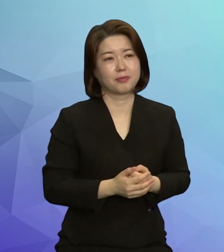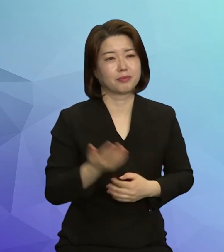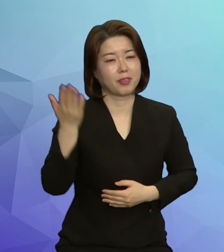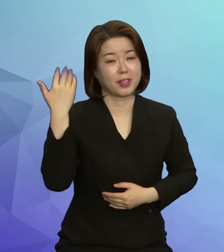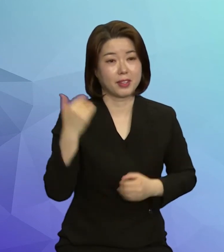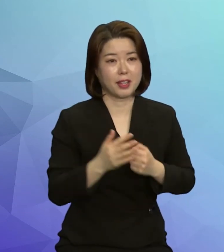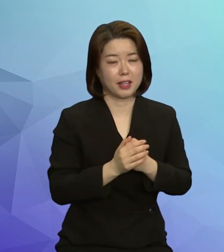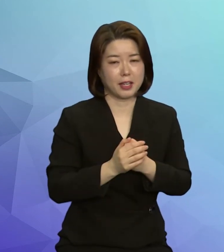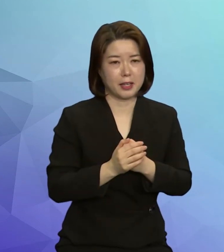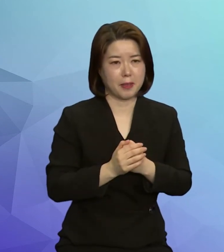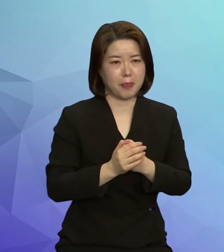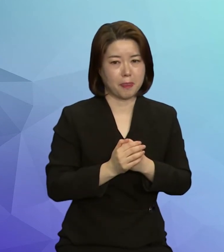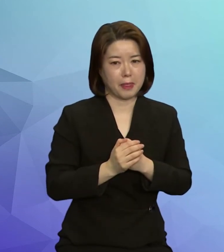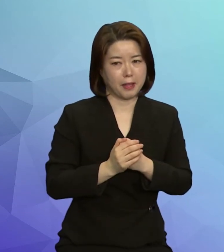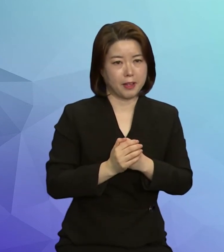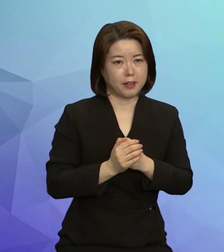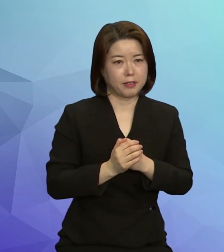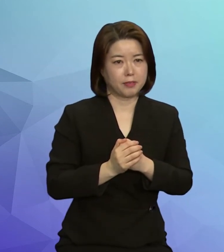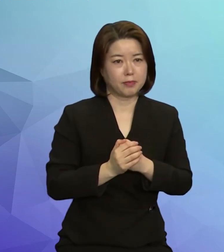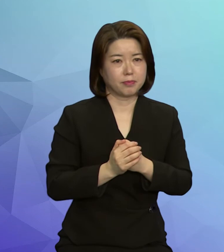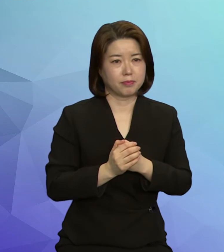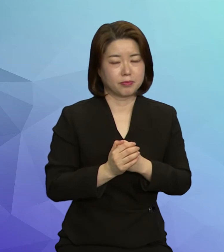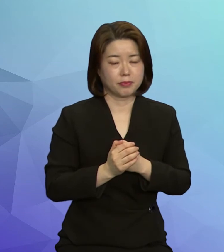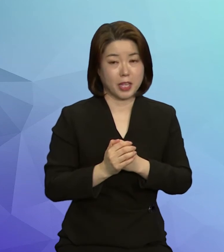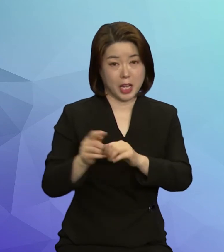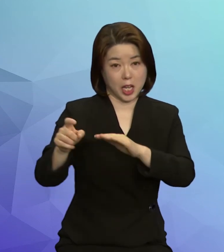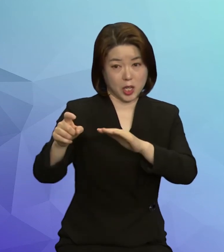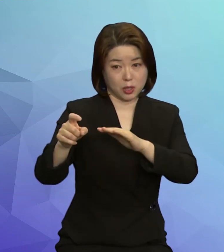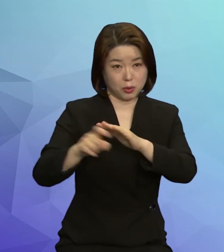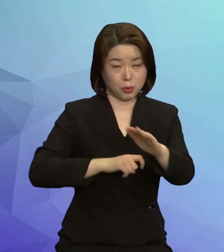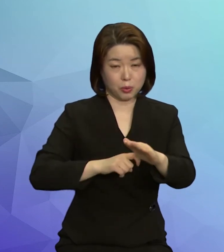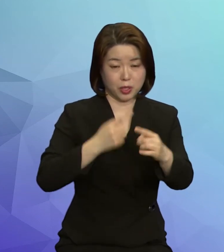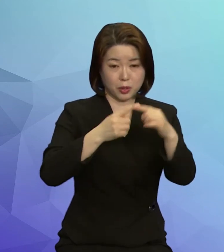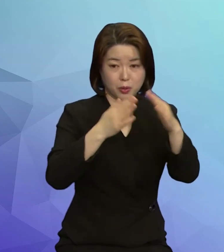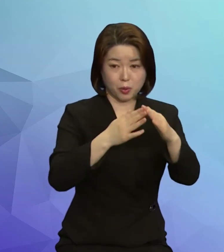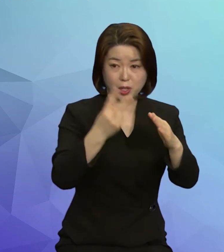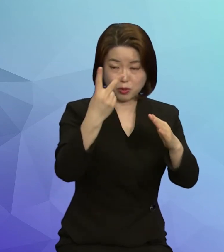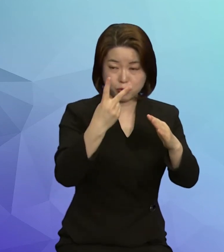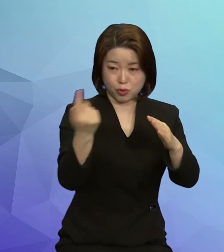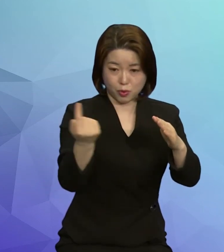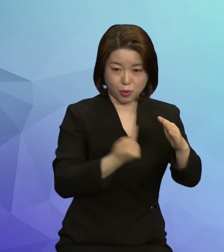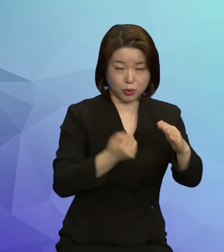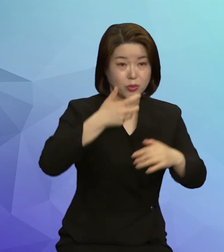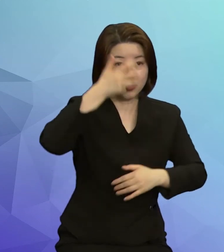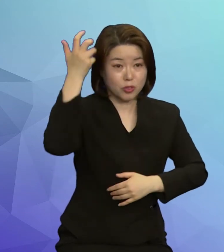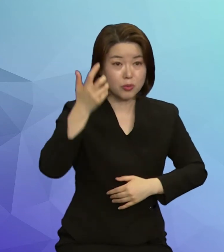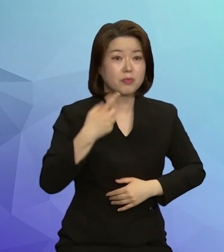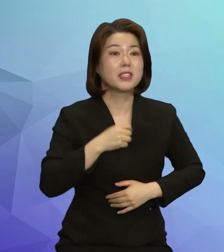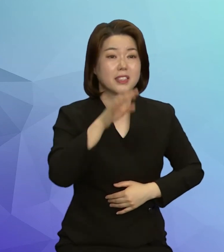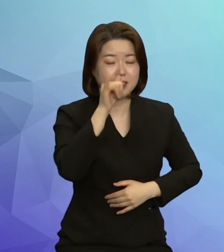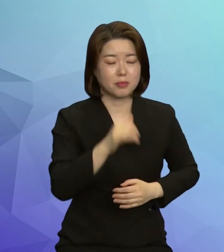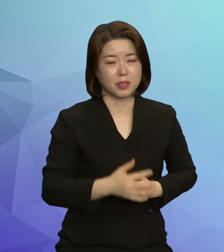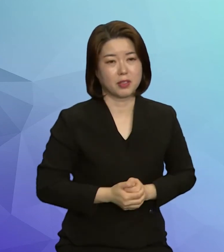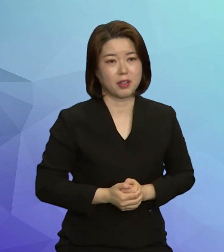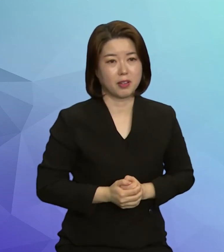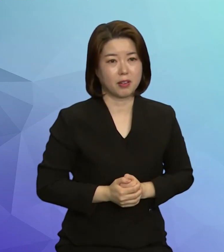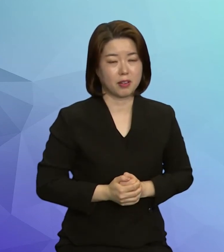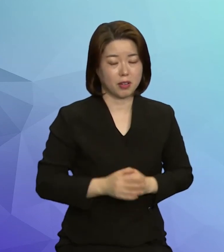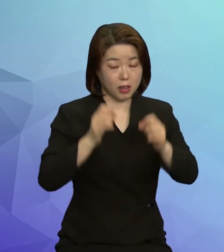번은 도둑이 둘이 교회에 들어온 꿈을 꾼 적이 있습니다.